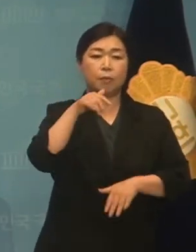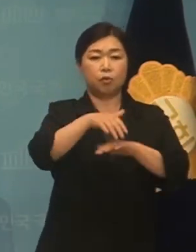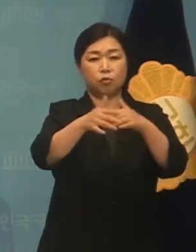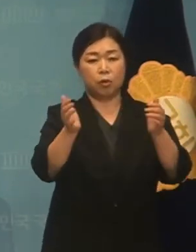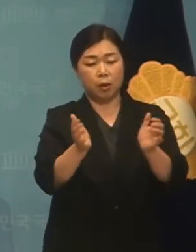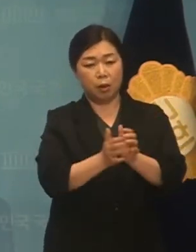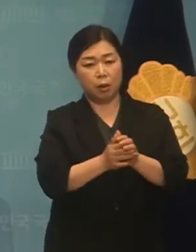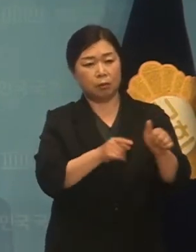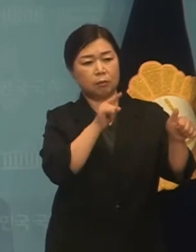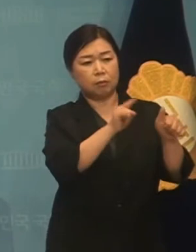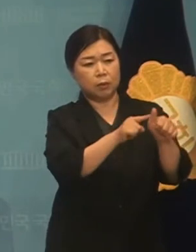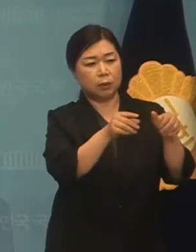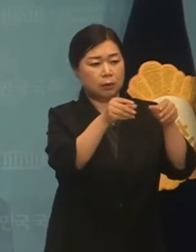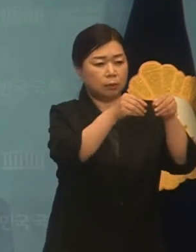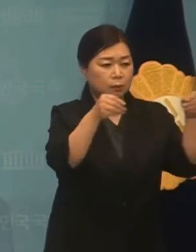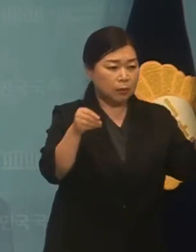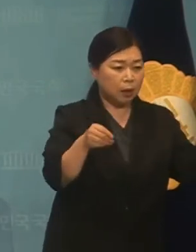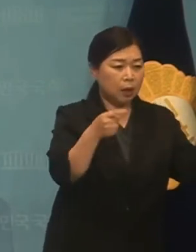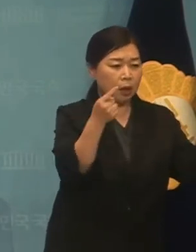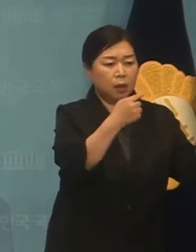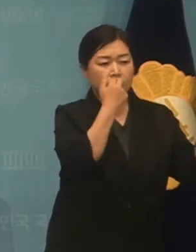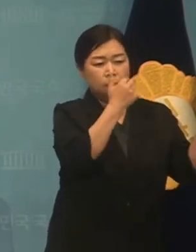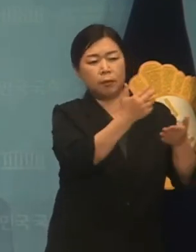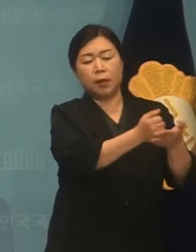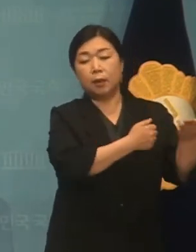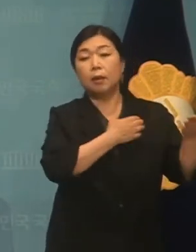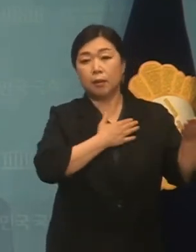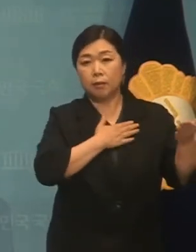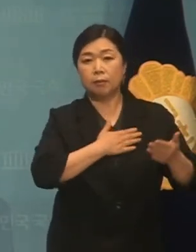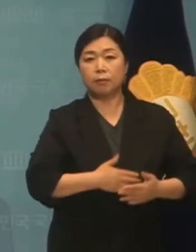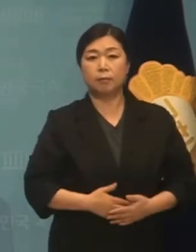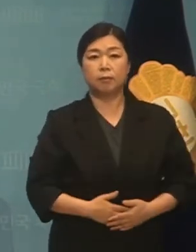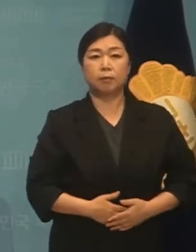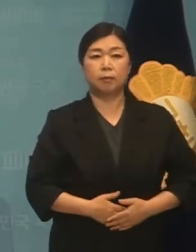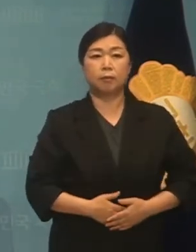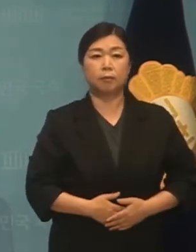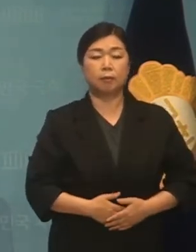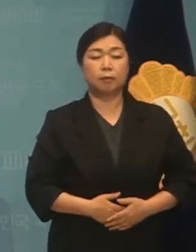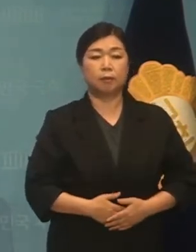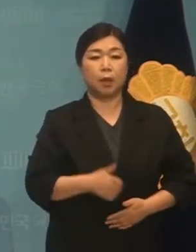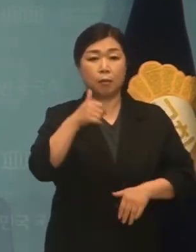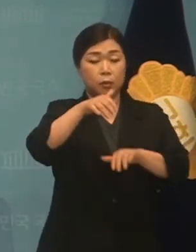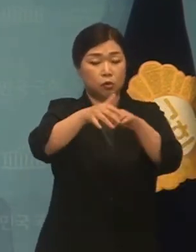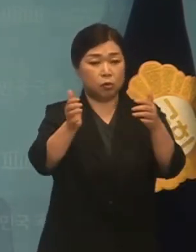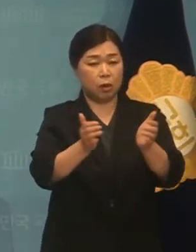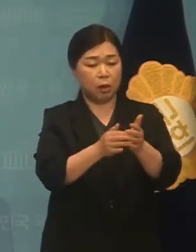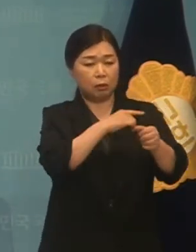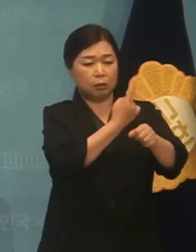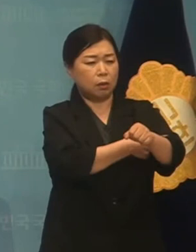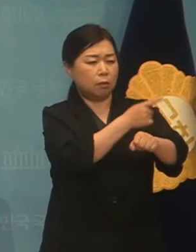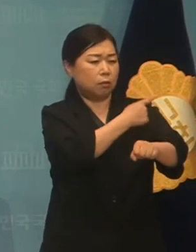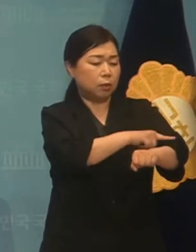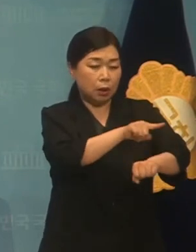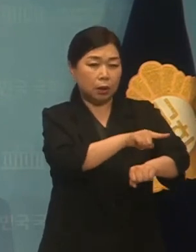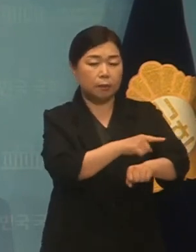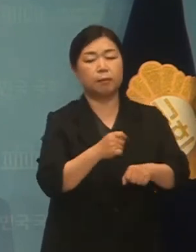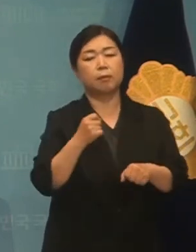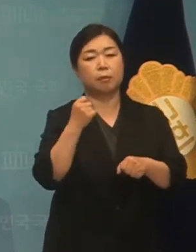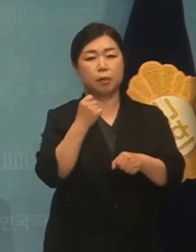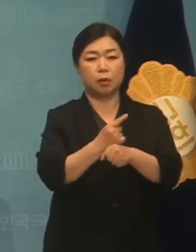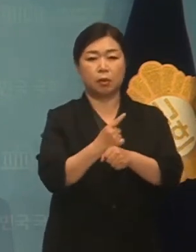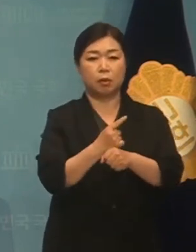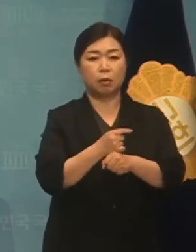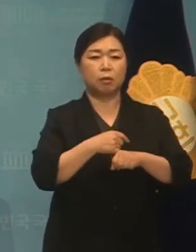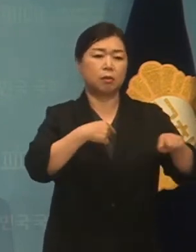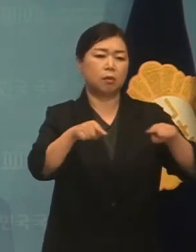민주당의 민낯을 누구보다도 더 잘 알고 있습니다. 민주당의 무능력은 이미 국정